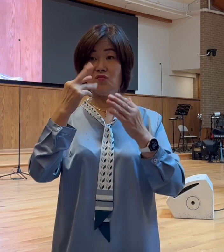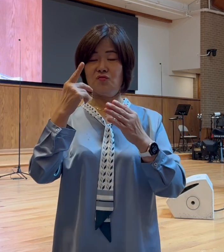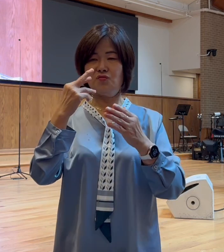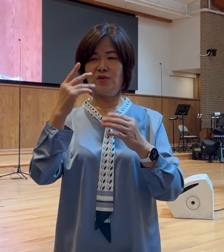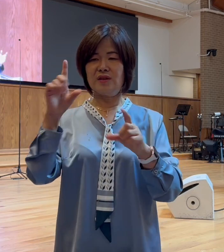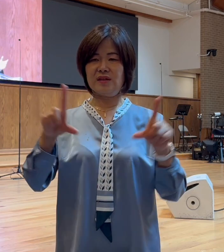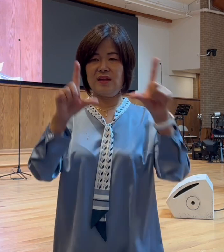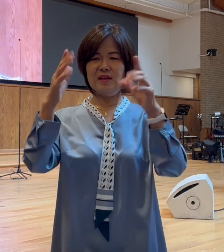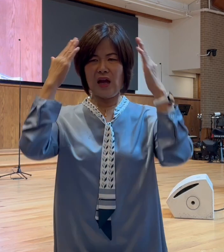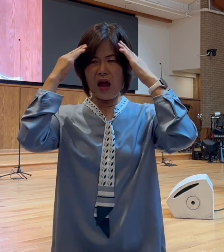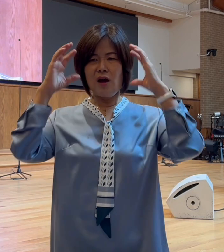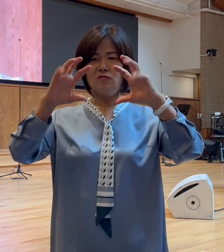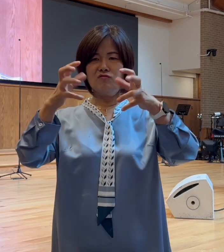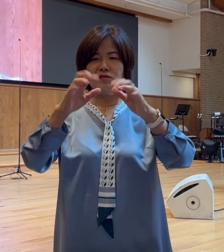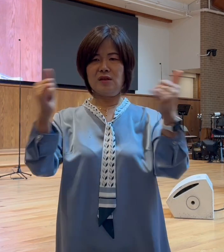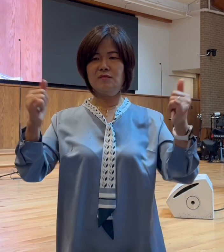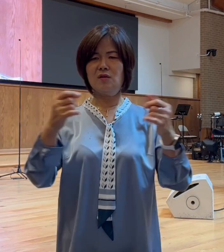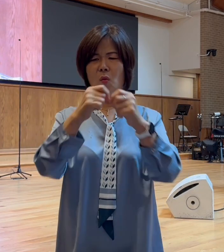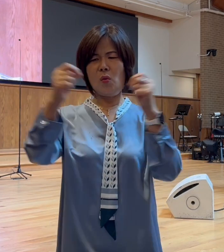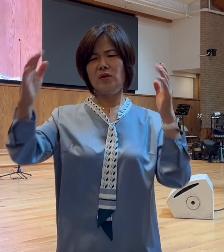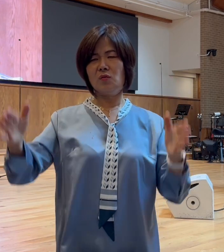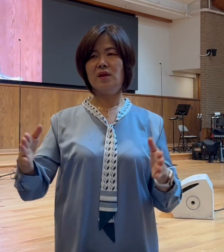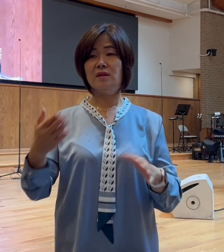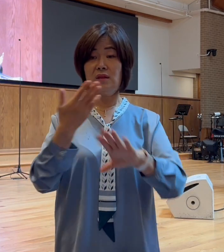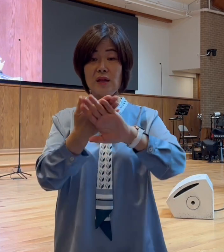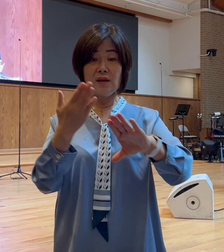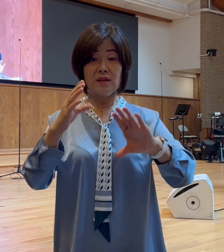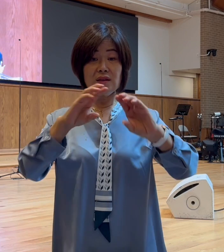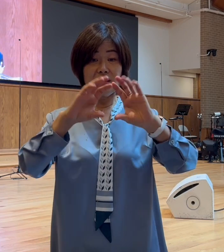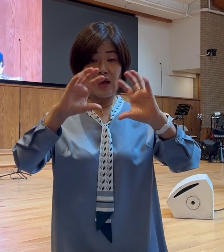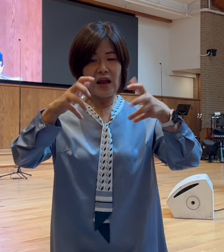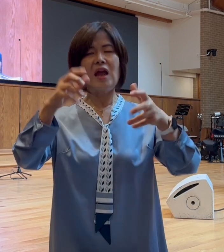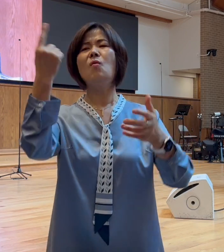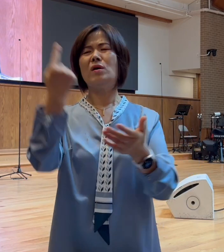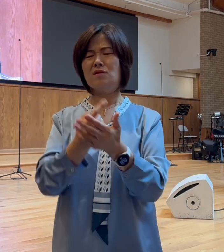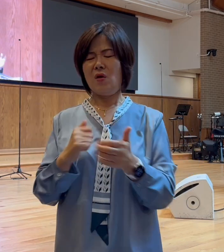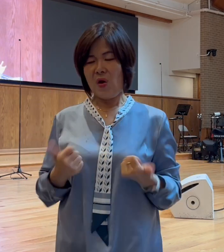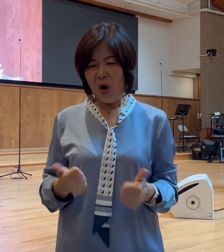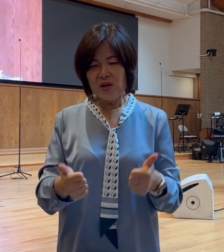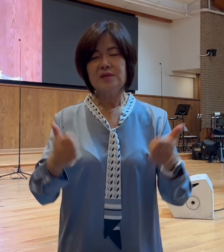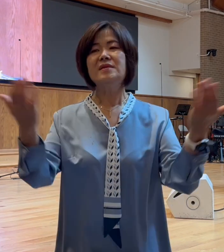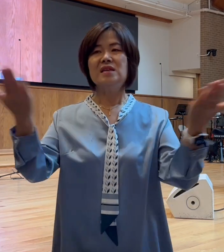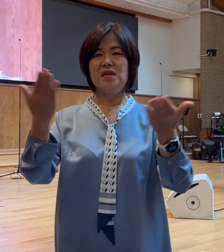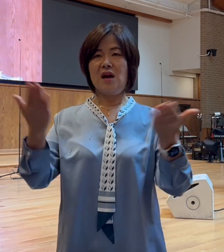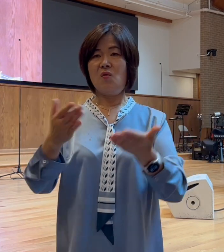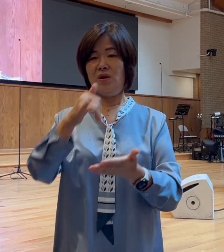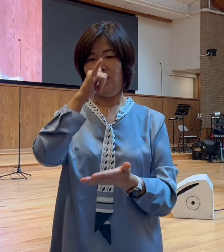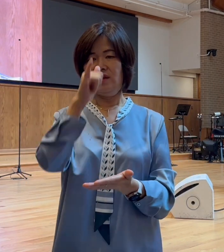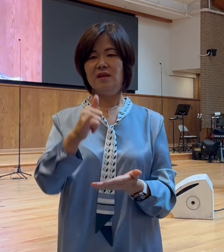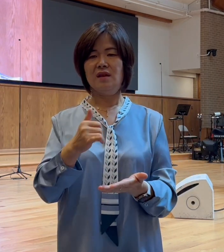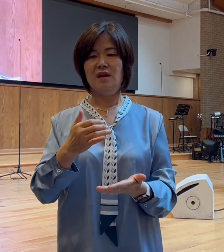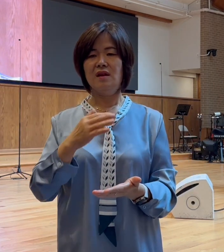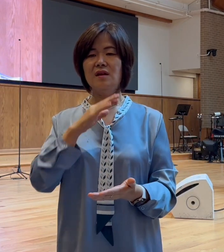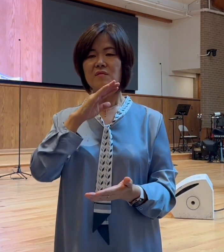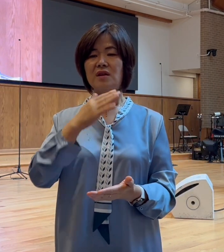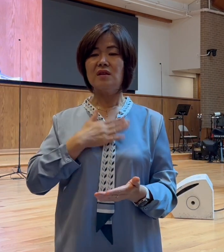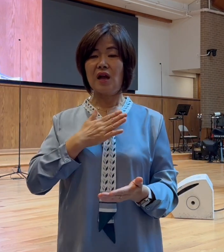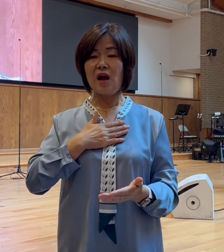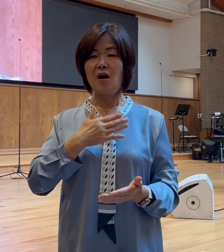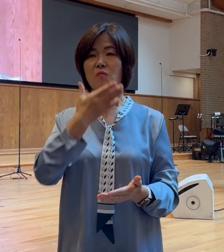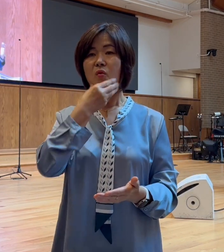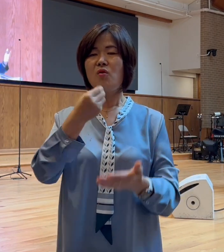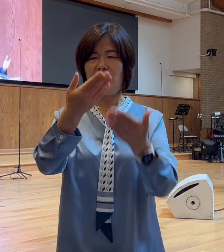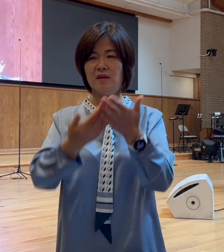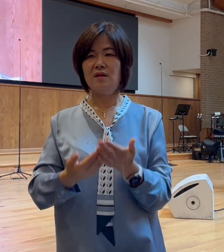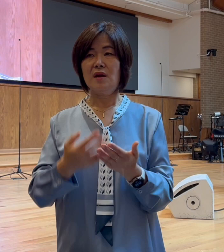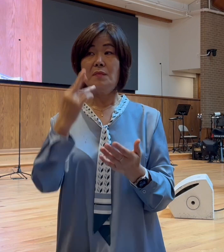그리스도인들이 오랜 동안 그런 느낌을 받으셨을 것 같아요. 남의 땅에 와가지고 열심히 일하고 있는데 나가 복을 받는 게 아니라